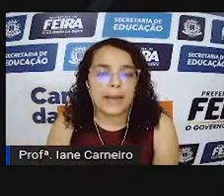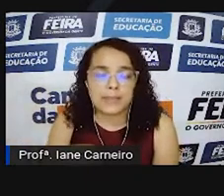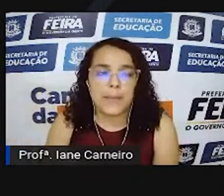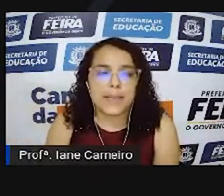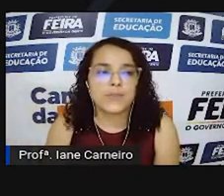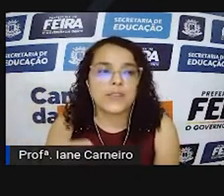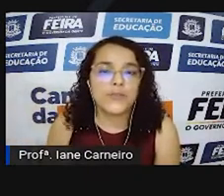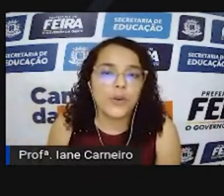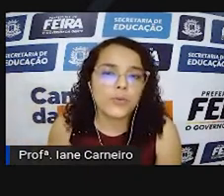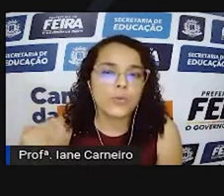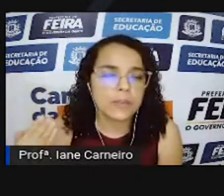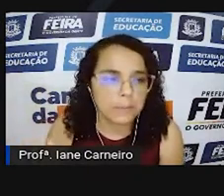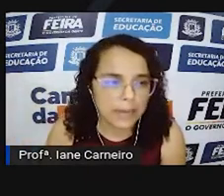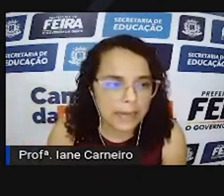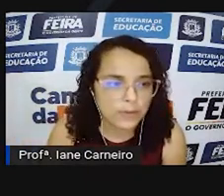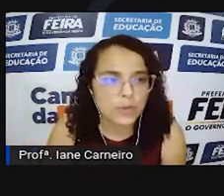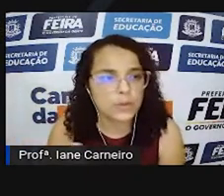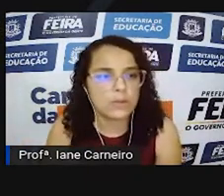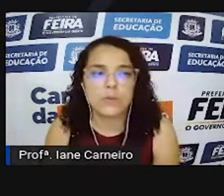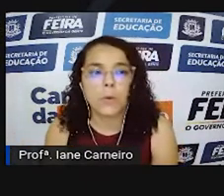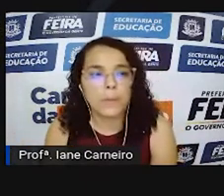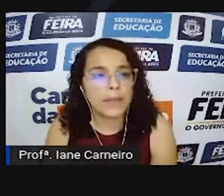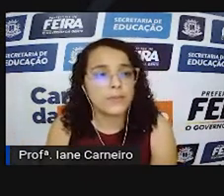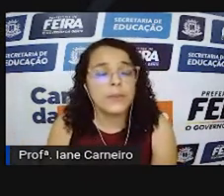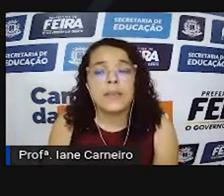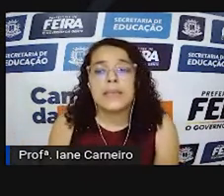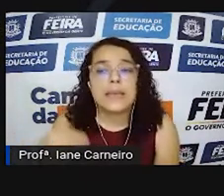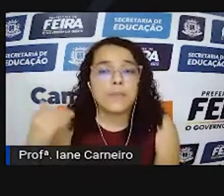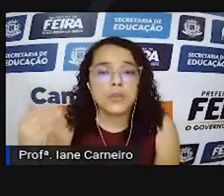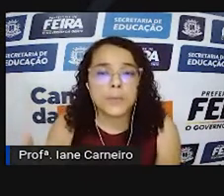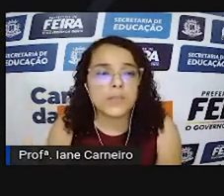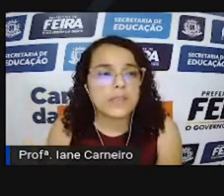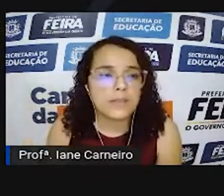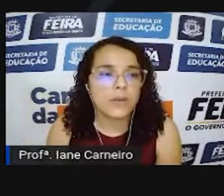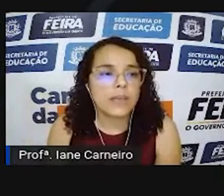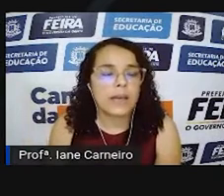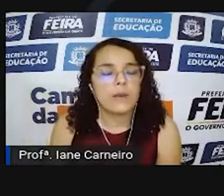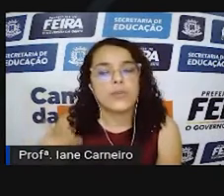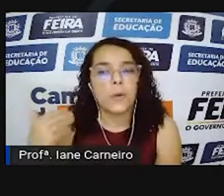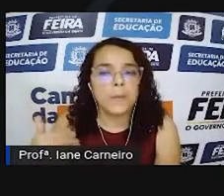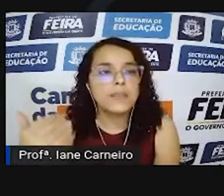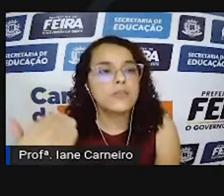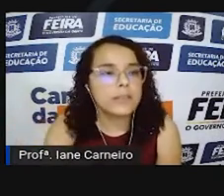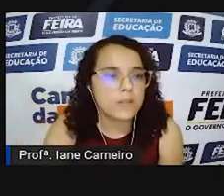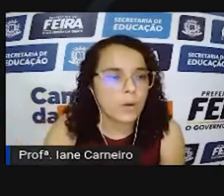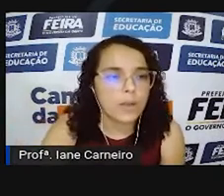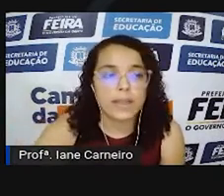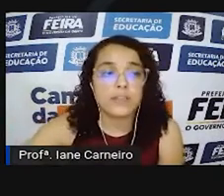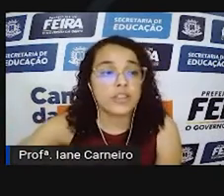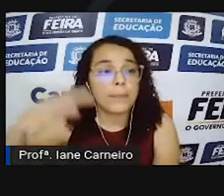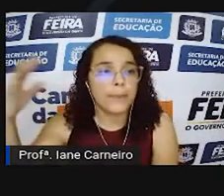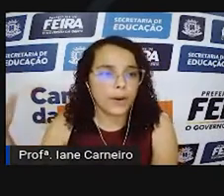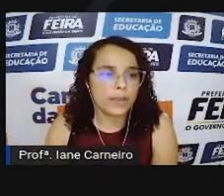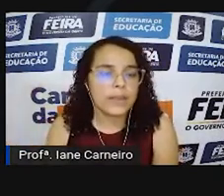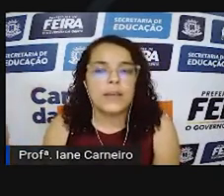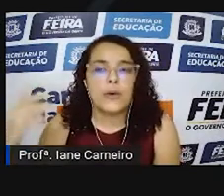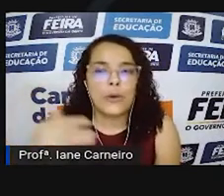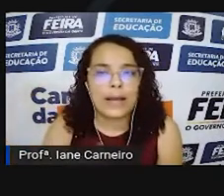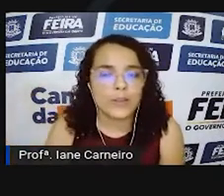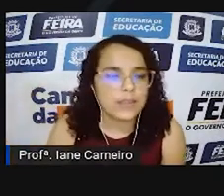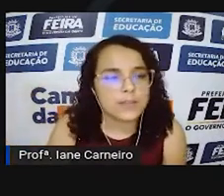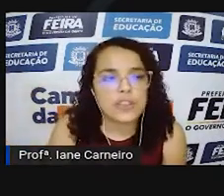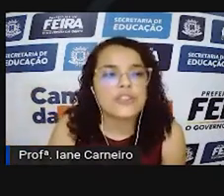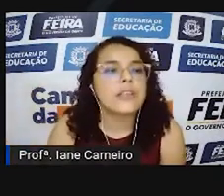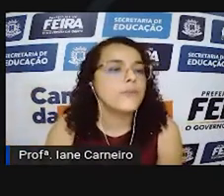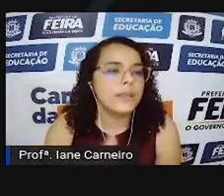os aspectos que foram contemplados ou não no documento, e é muito possível que o documento da escola ele extrapole